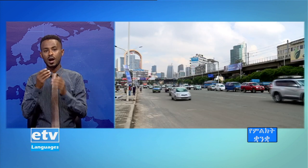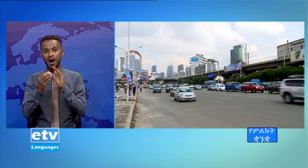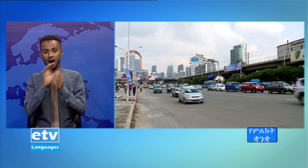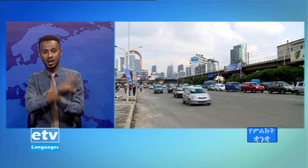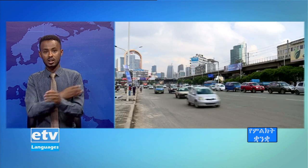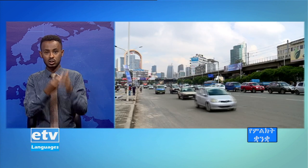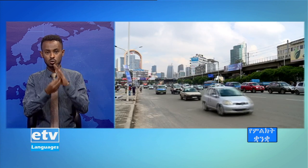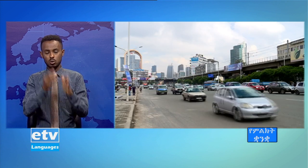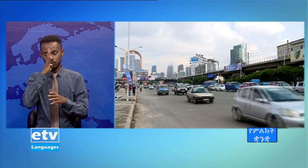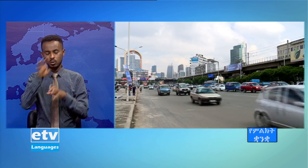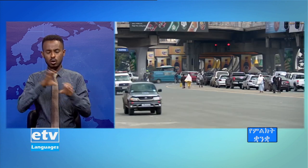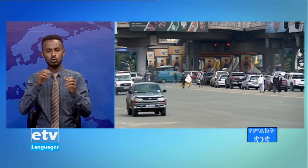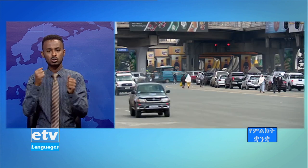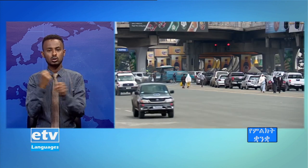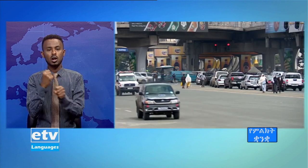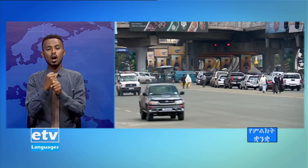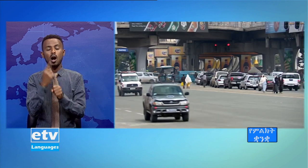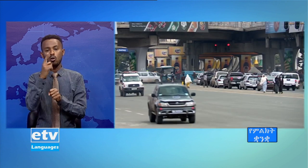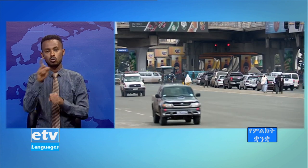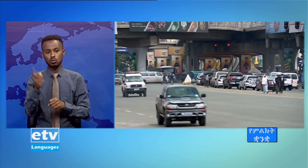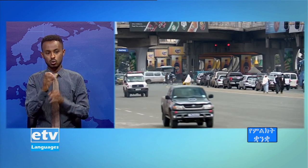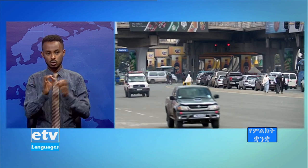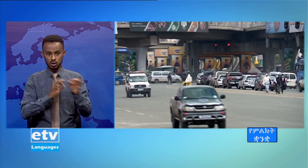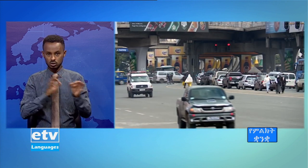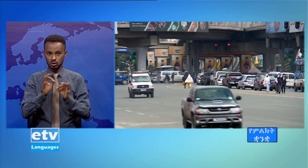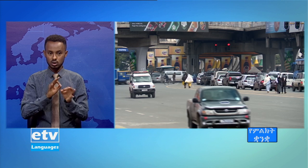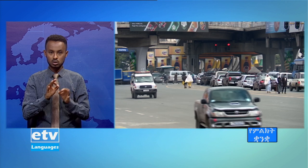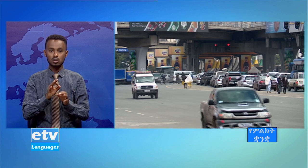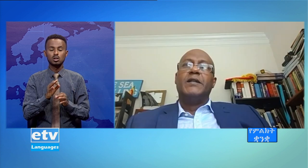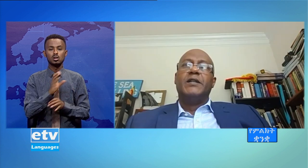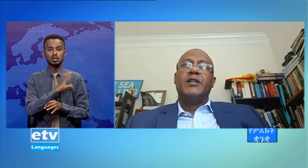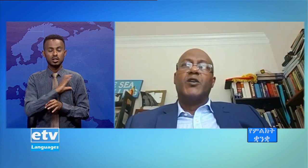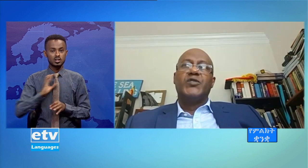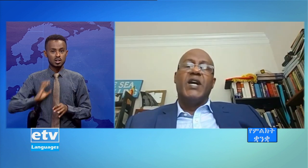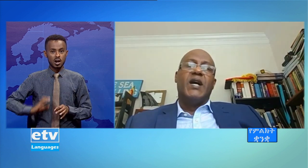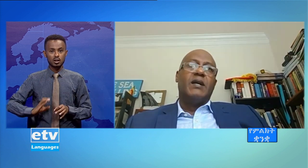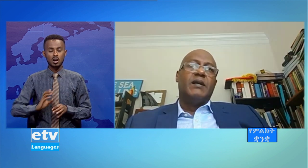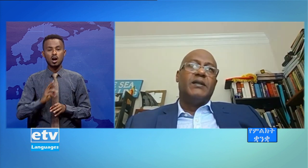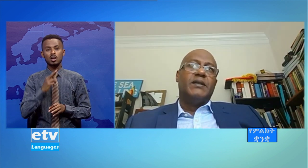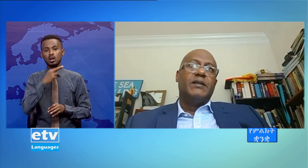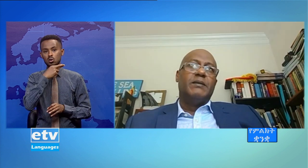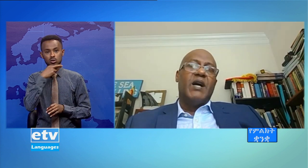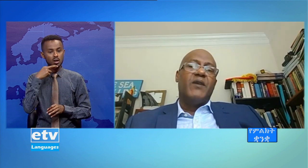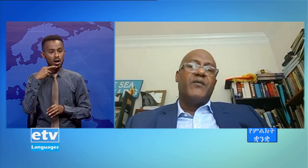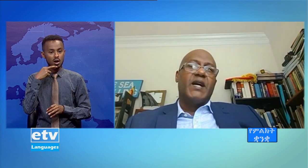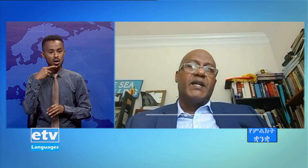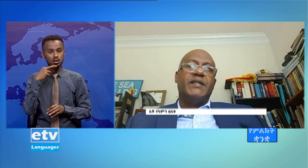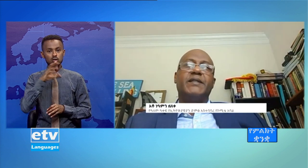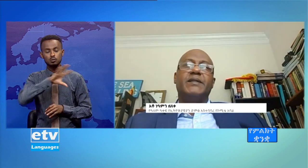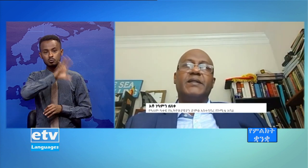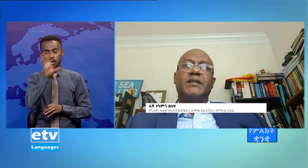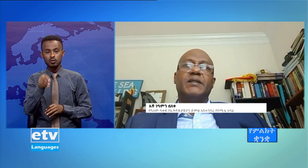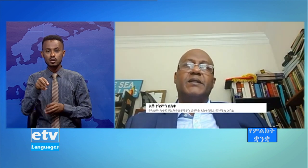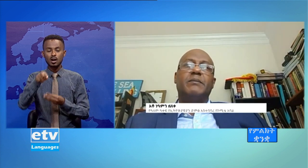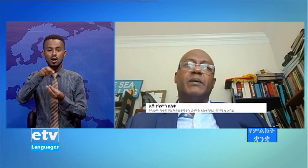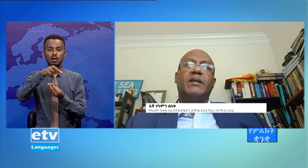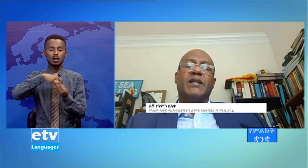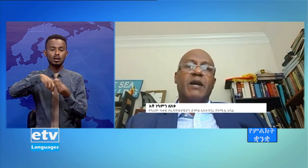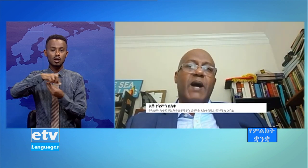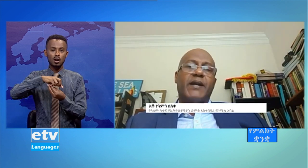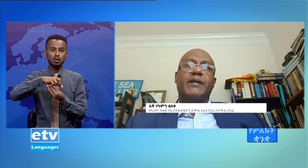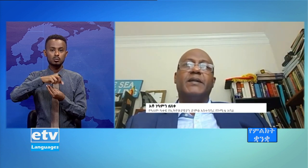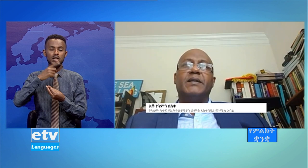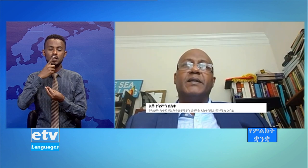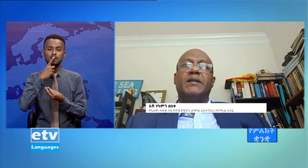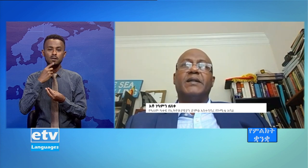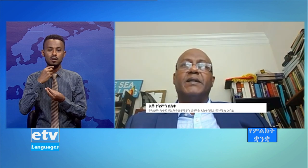ለመፍጠር የሚያደርጉት ግብግብ አንዱ ስለመሆኑ ያነሳሉ። የቻይና የሩሲያ በአፍሪካ ቀንድ በቀይ